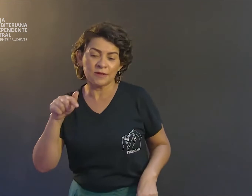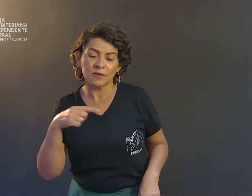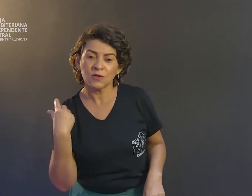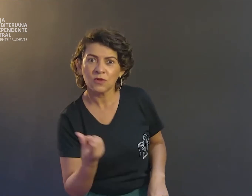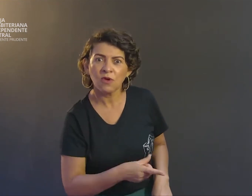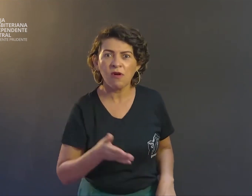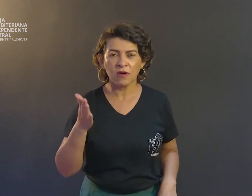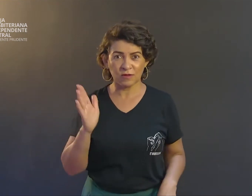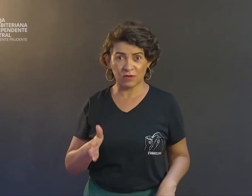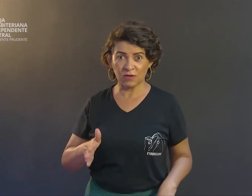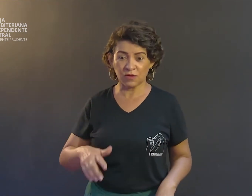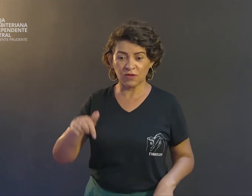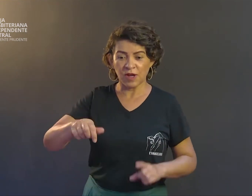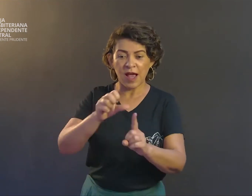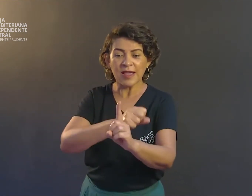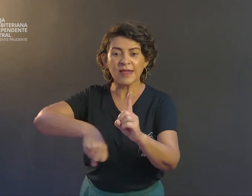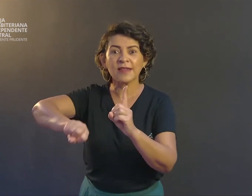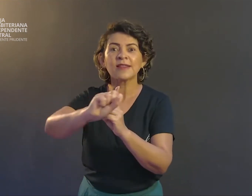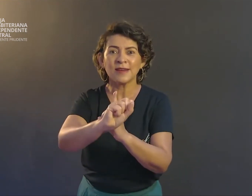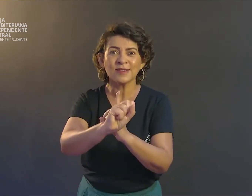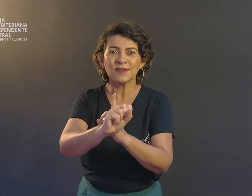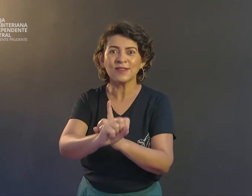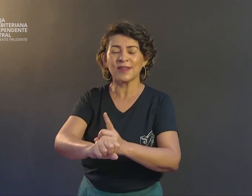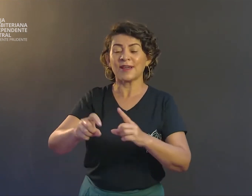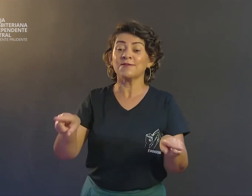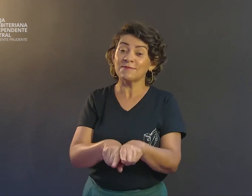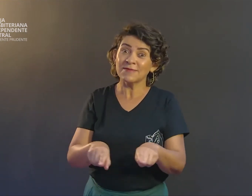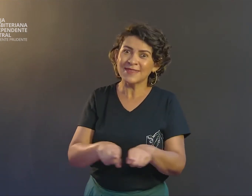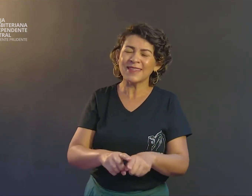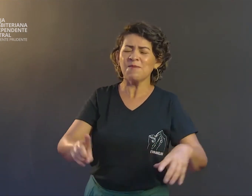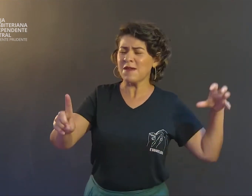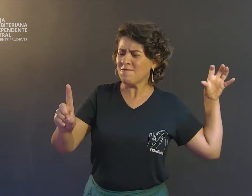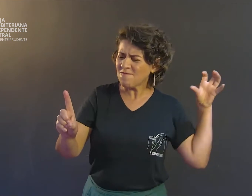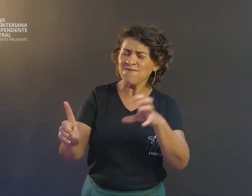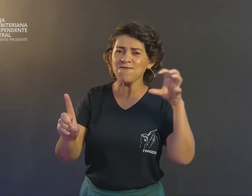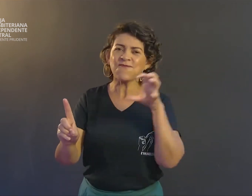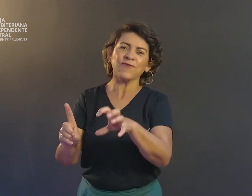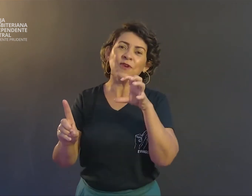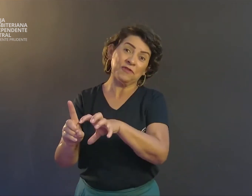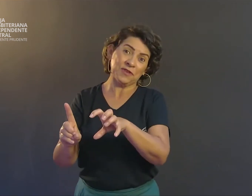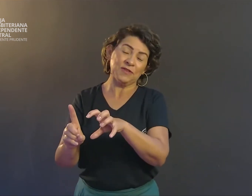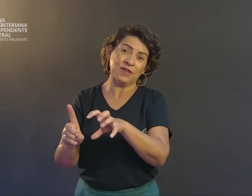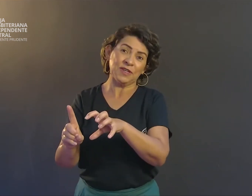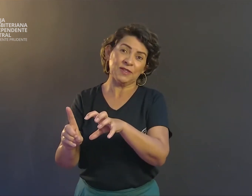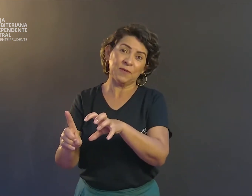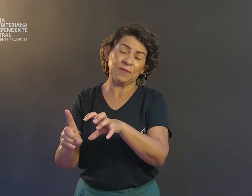influenciando a mentalidade hedonista e materialista a qual vivemos. A esfera de atuação